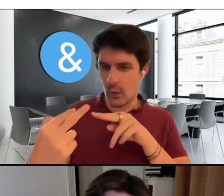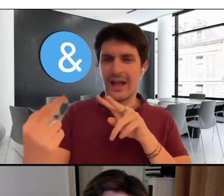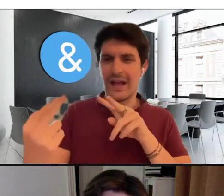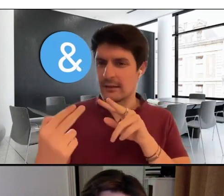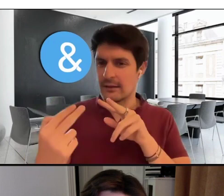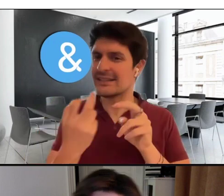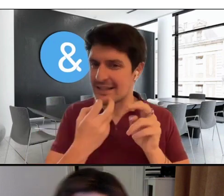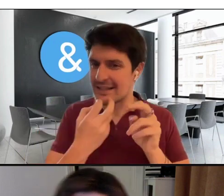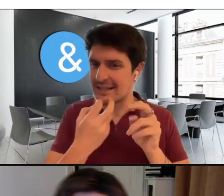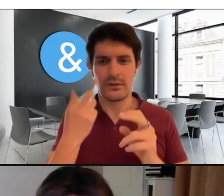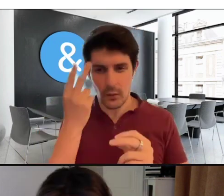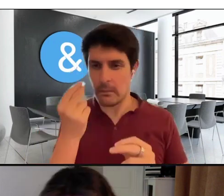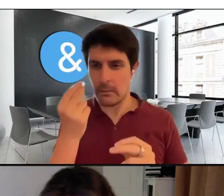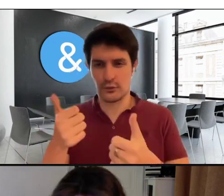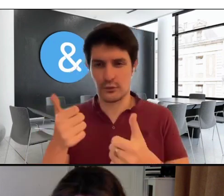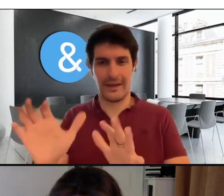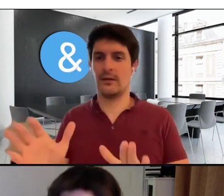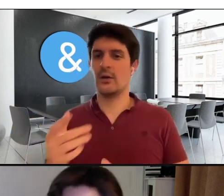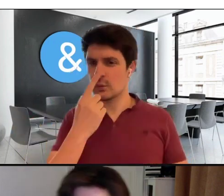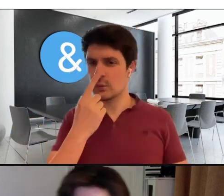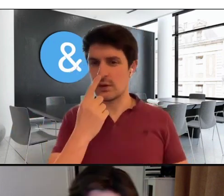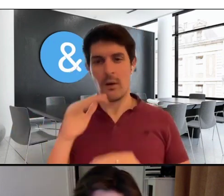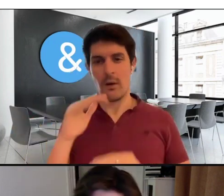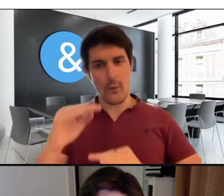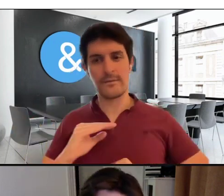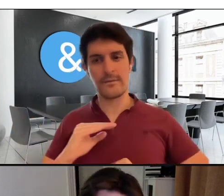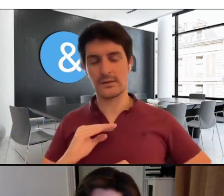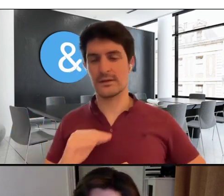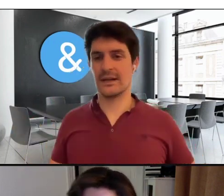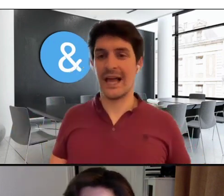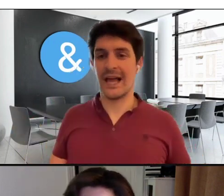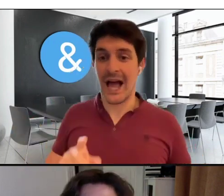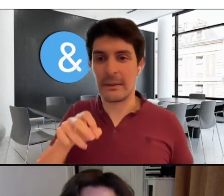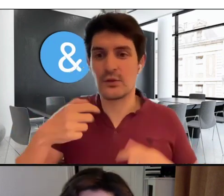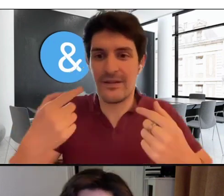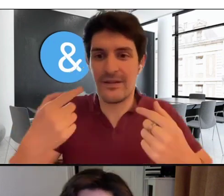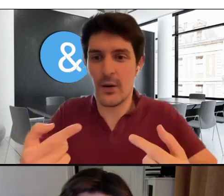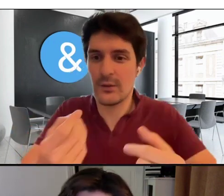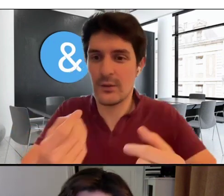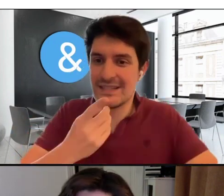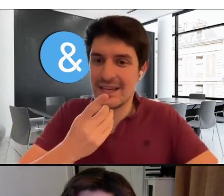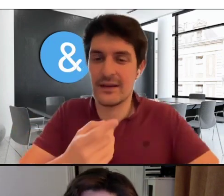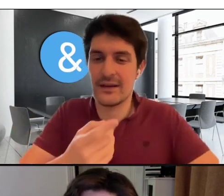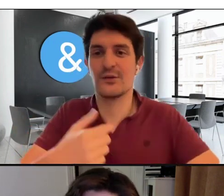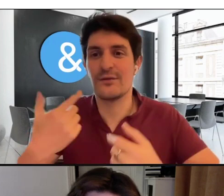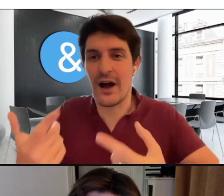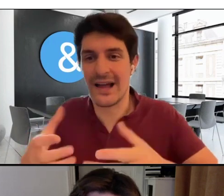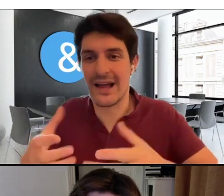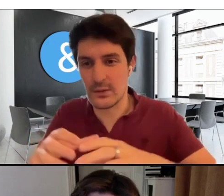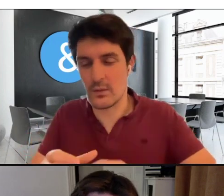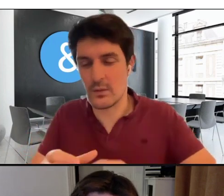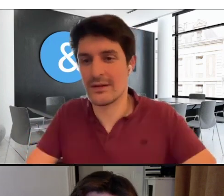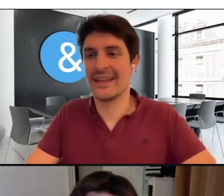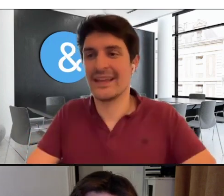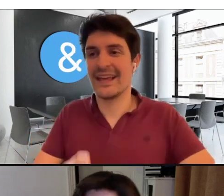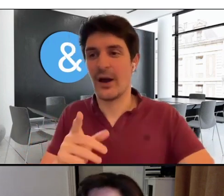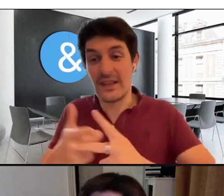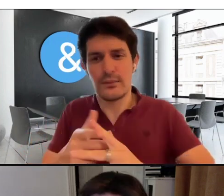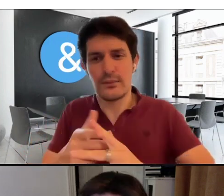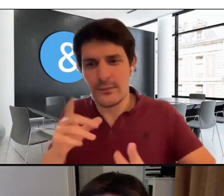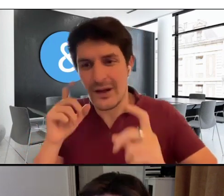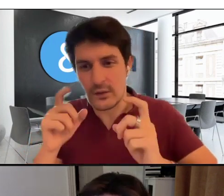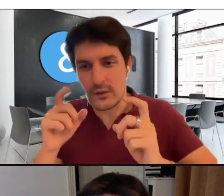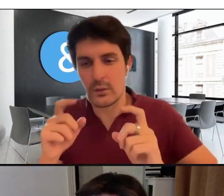regardes, ils te comprennent super, tu sens confiance. Puis tu vas au dîner, tu vas à la réunion. Au début, ils